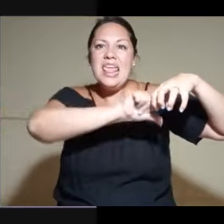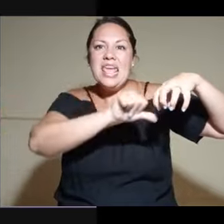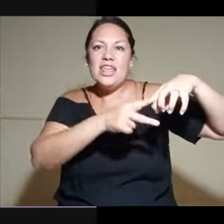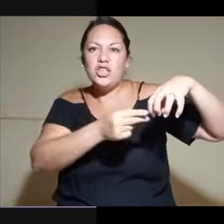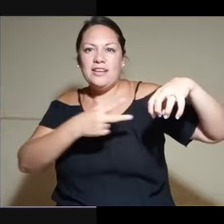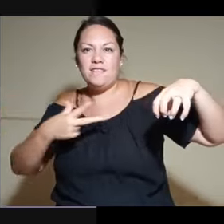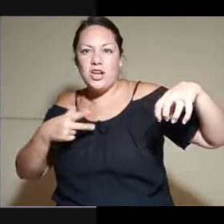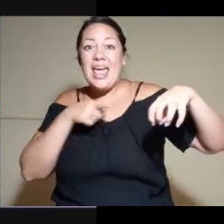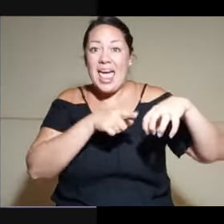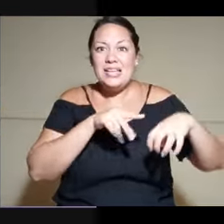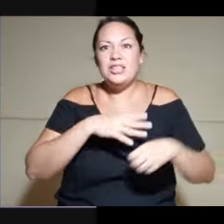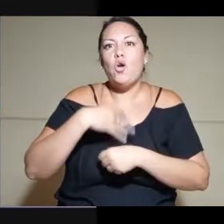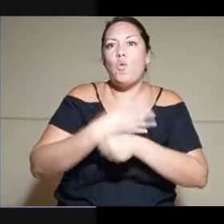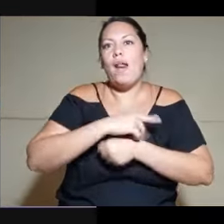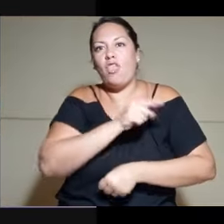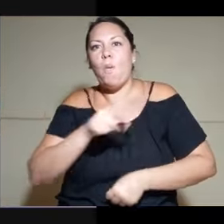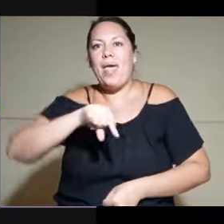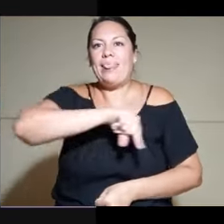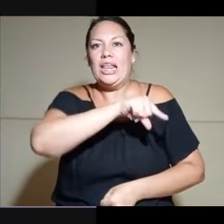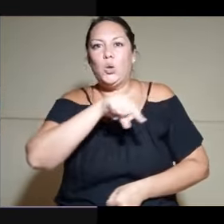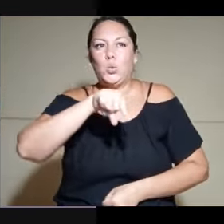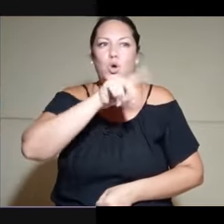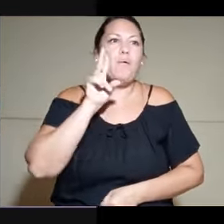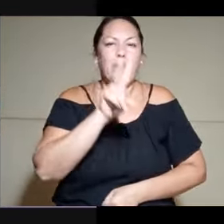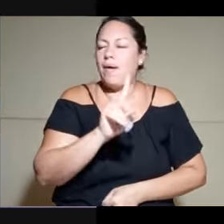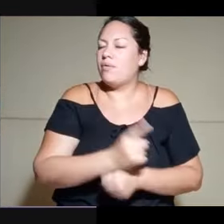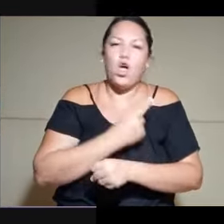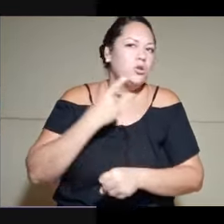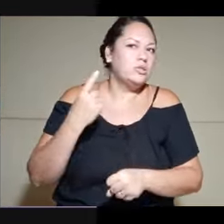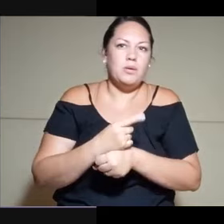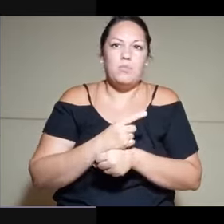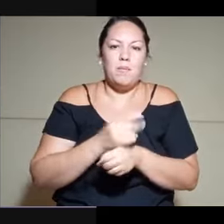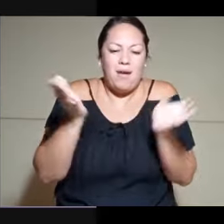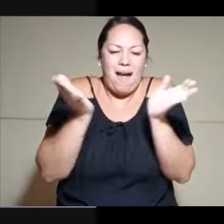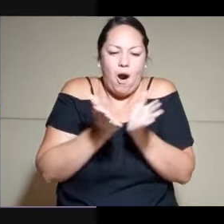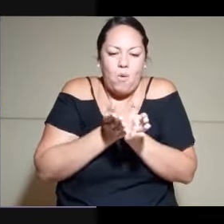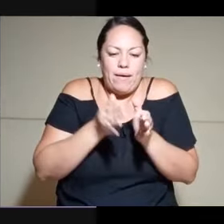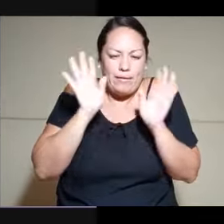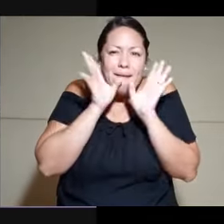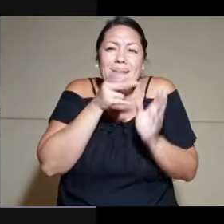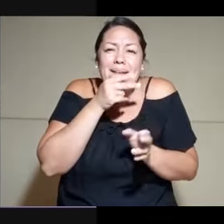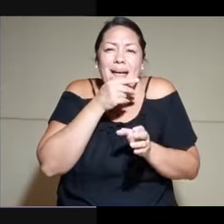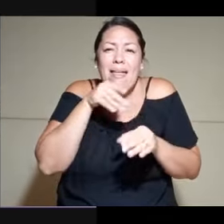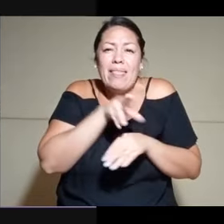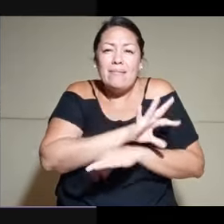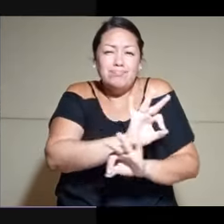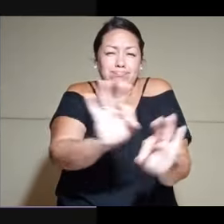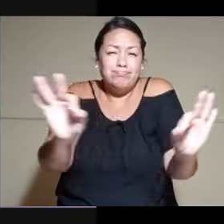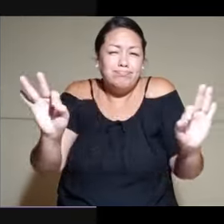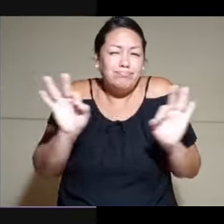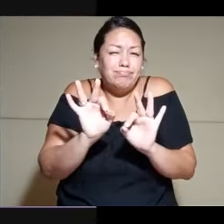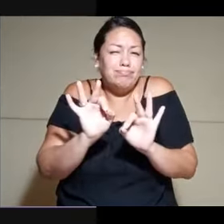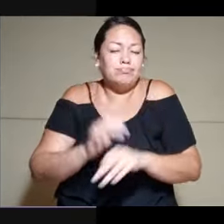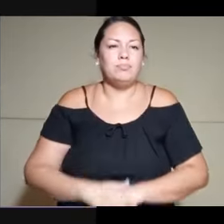de la protuberancia te queda un espacio por donde circula el líquido cefalorraquídeo. Ese es el cuarto ventrículo. Vos partís un agujero, Bien, pero no bien, ves nada. gracias.